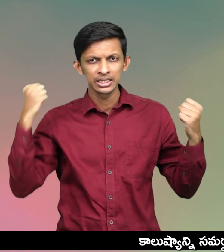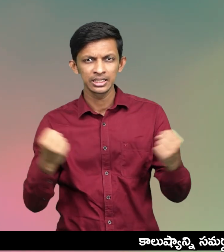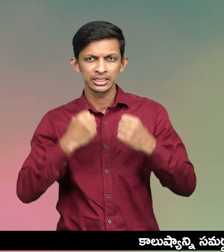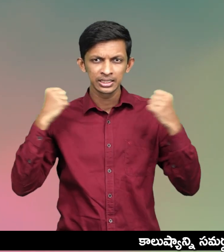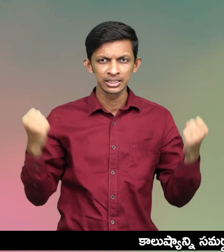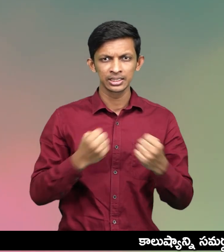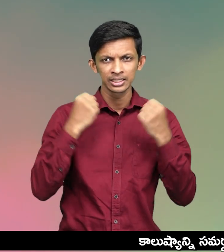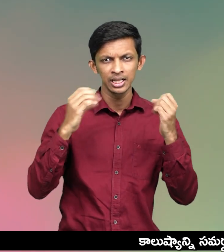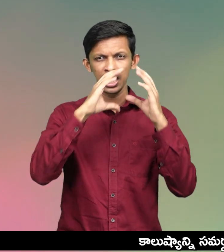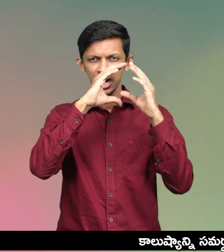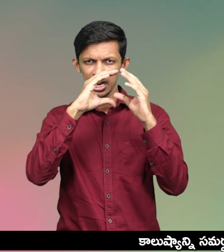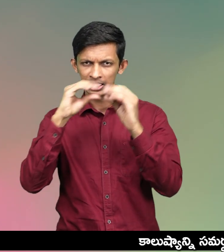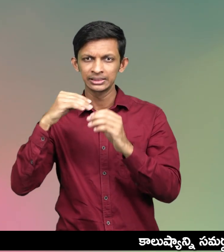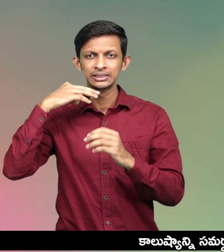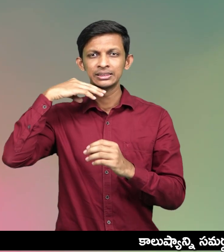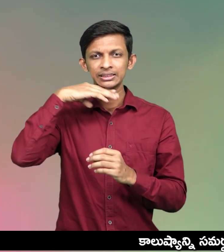కాలుష్యాన్ని సమర్థవంతంగా తగ్గించడం,